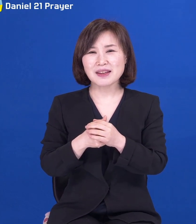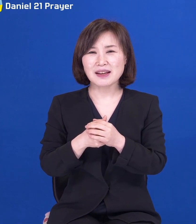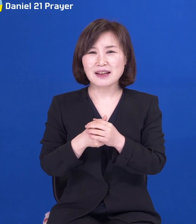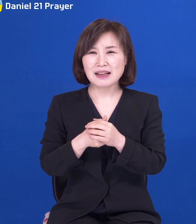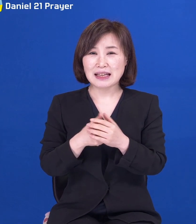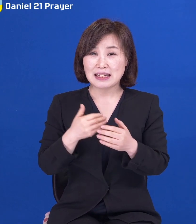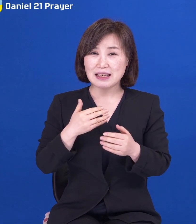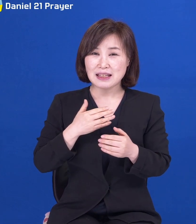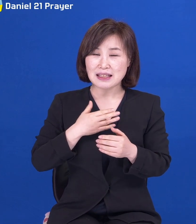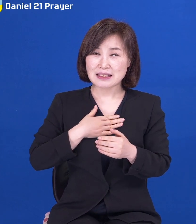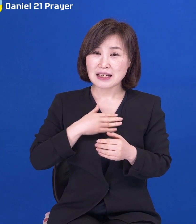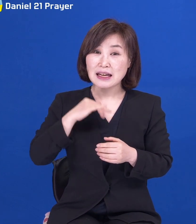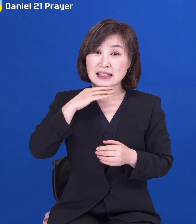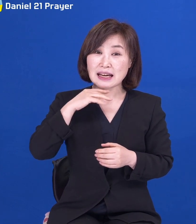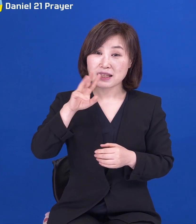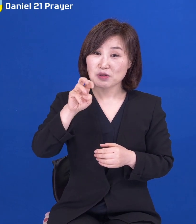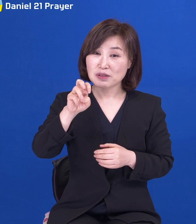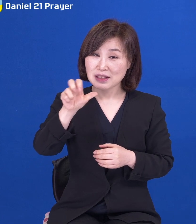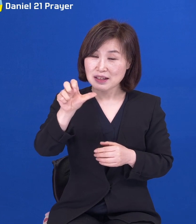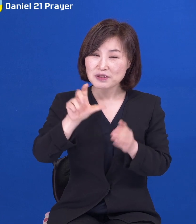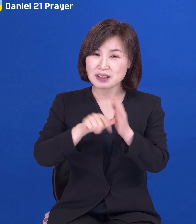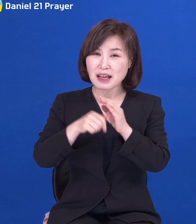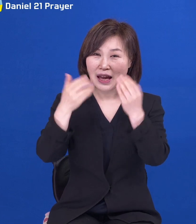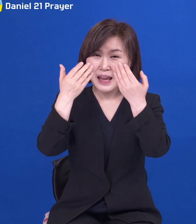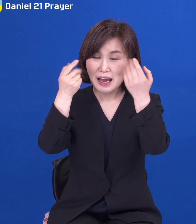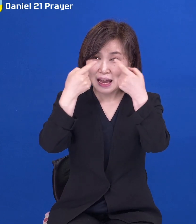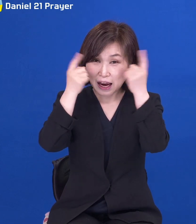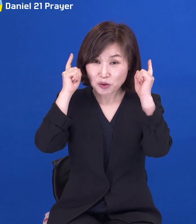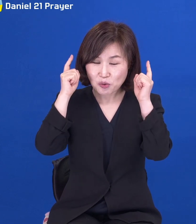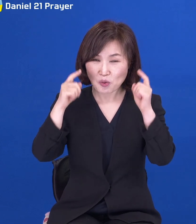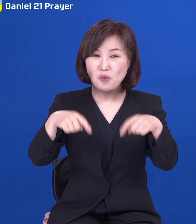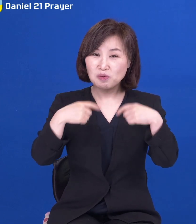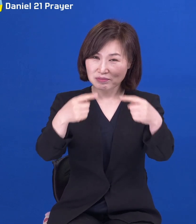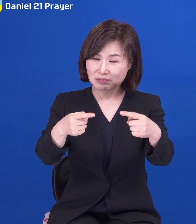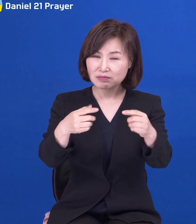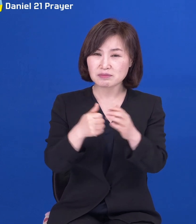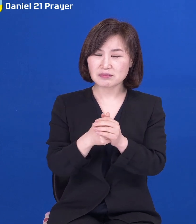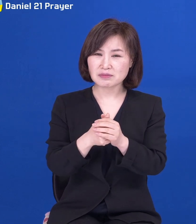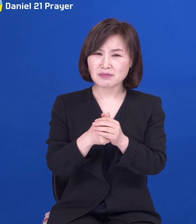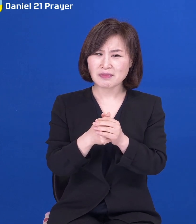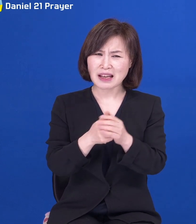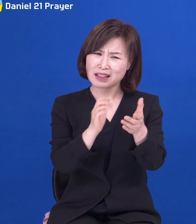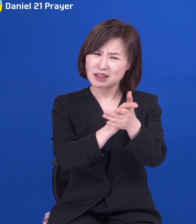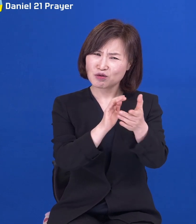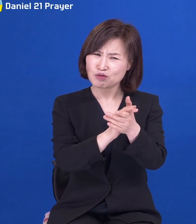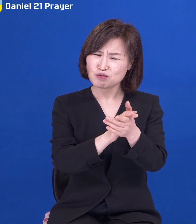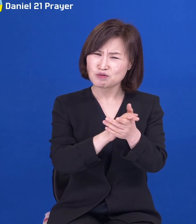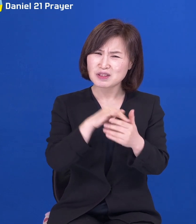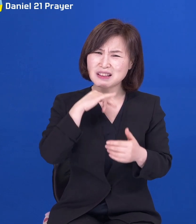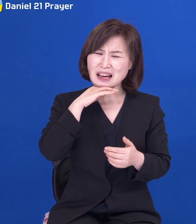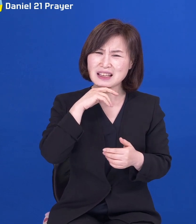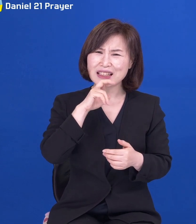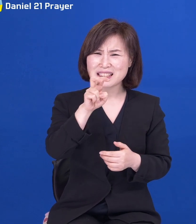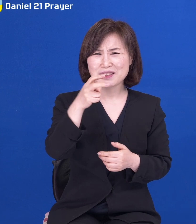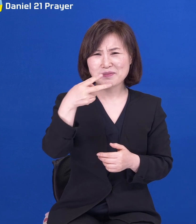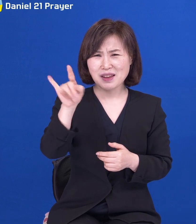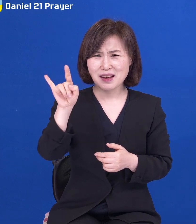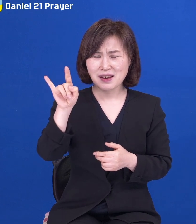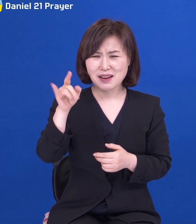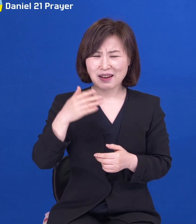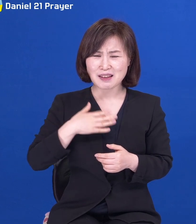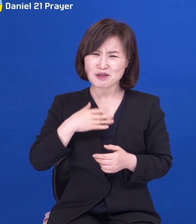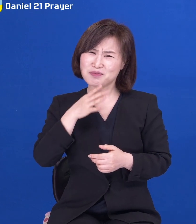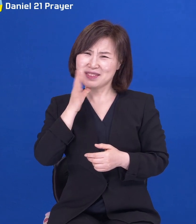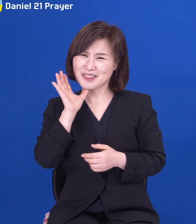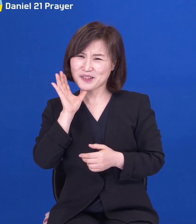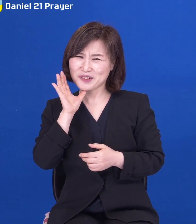제가 35살에 학교 들어갔고 저희 동기가 20대잖아요 이게 말하기도 되게 어렵더라고요. 제가 지금은 그래도 좀 나온 거예요.